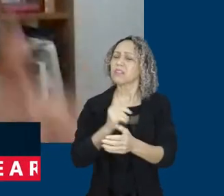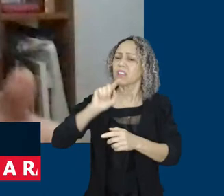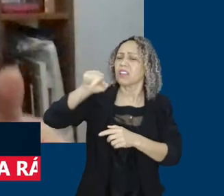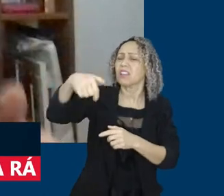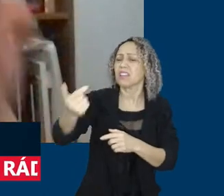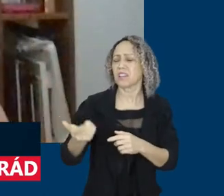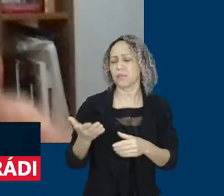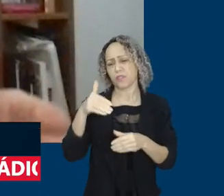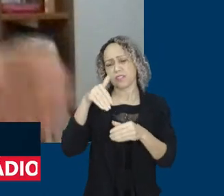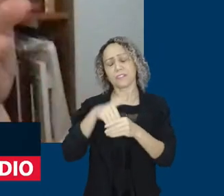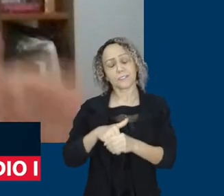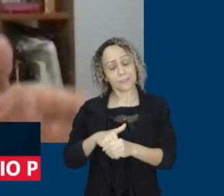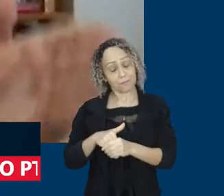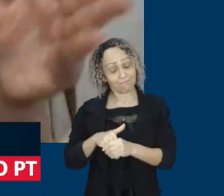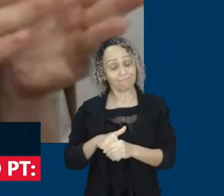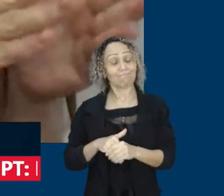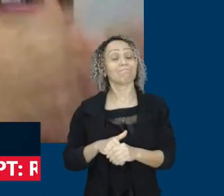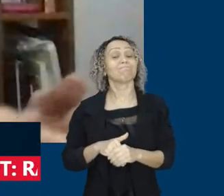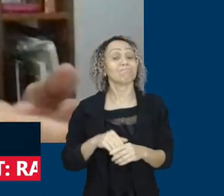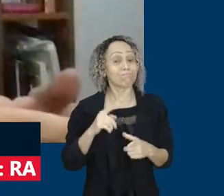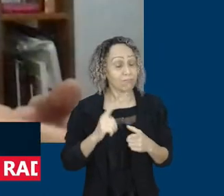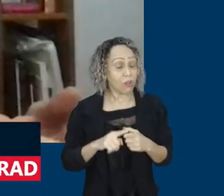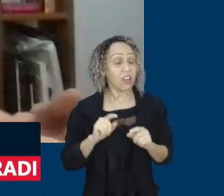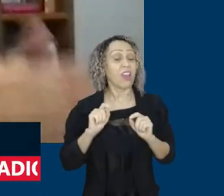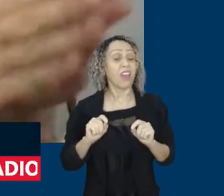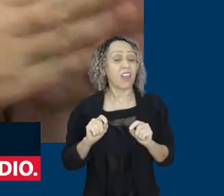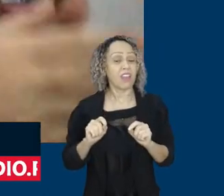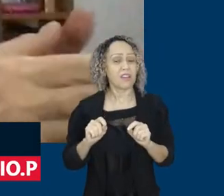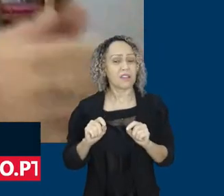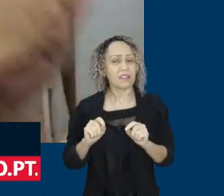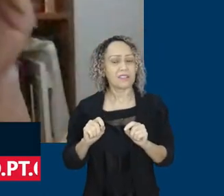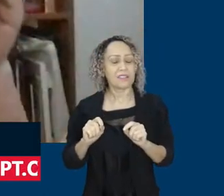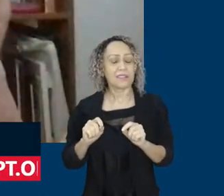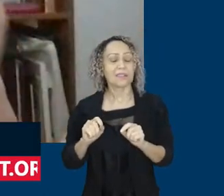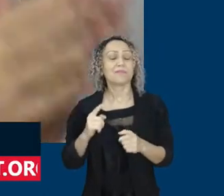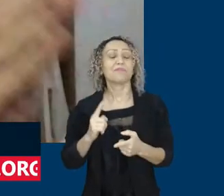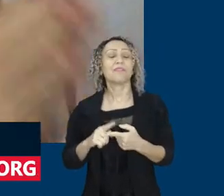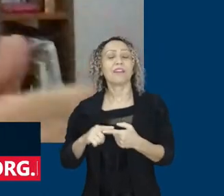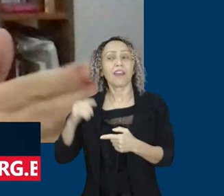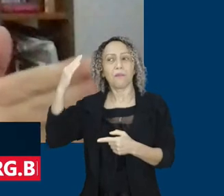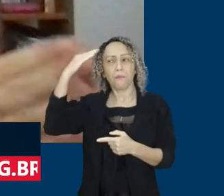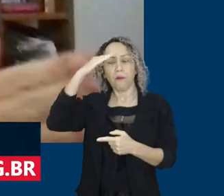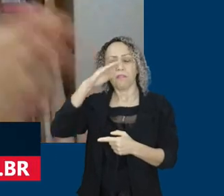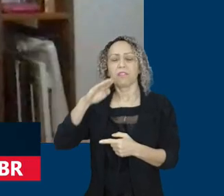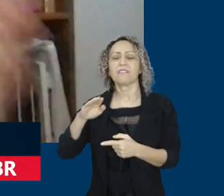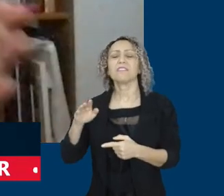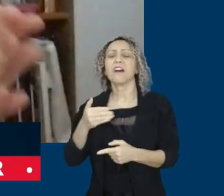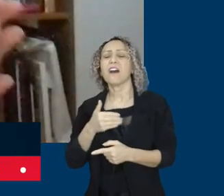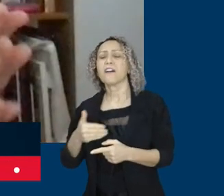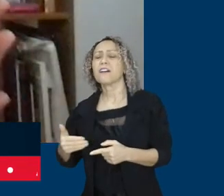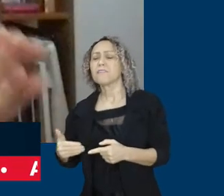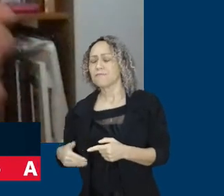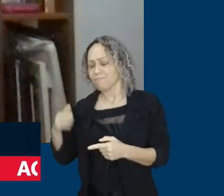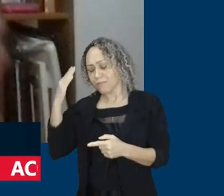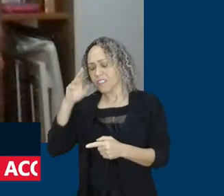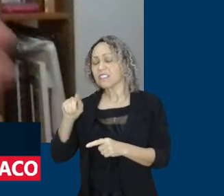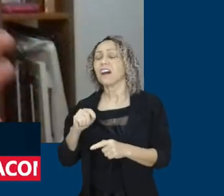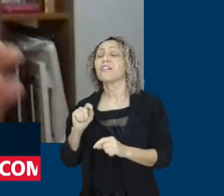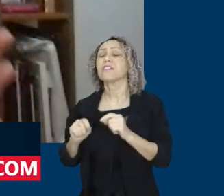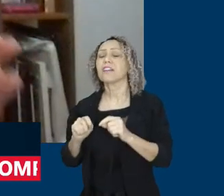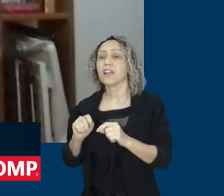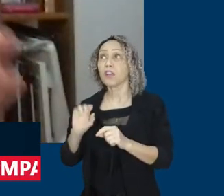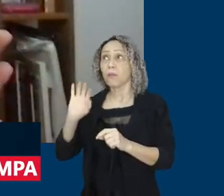está na cara que o governo tem tomado atitude somente olhando as eleições, né? Daria para a gente chamar